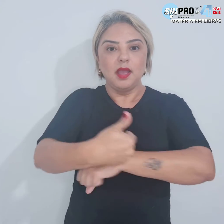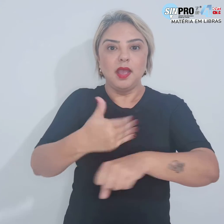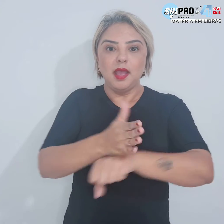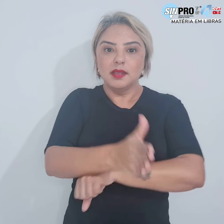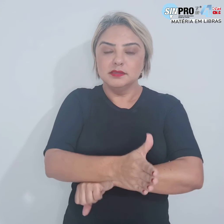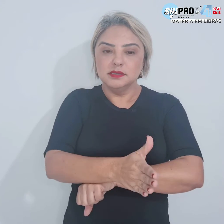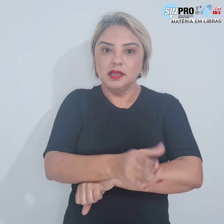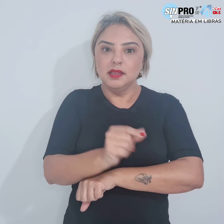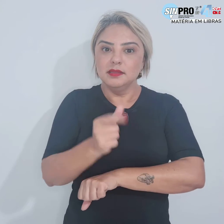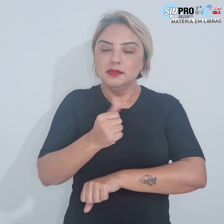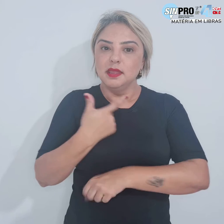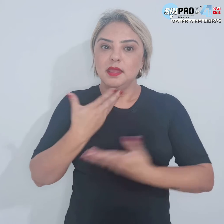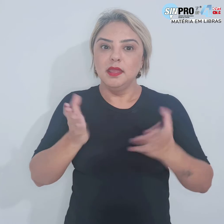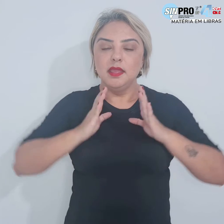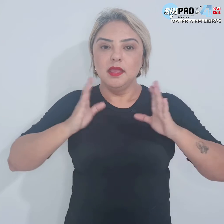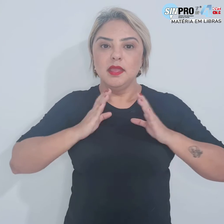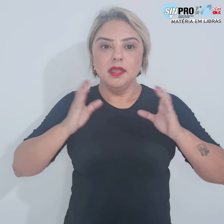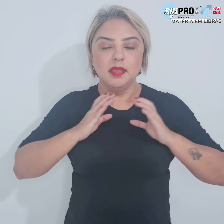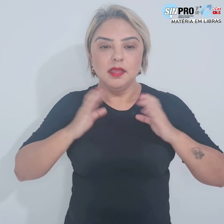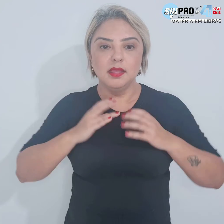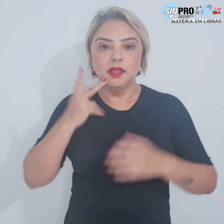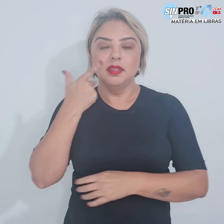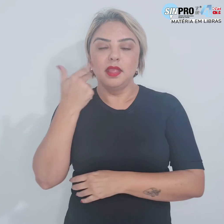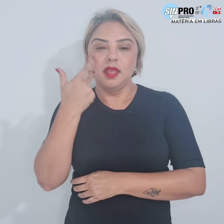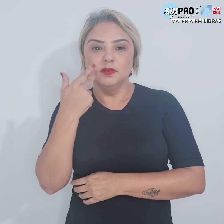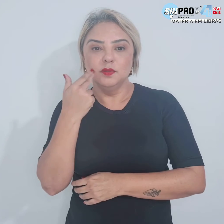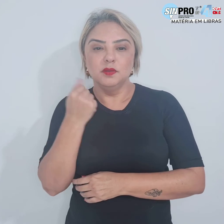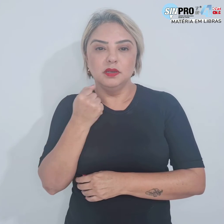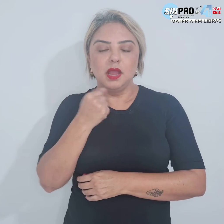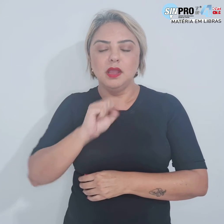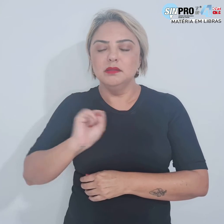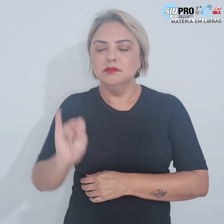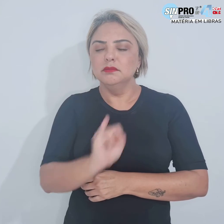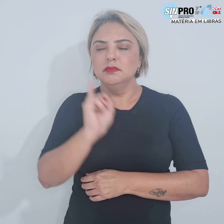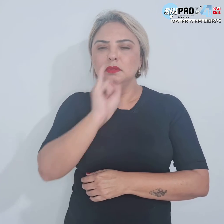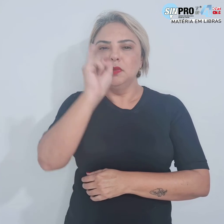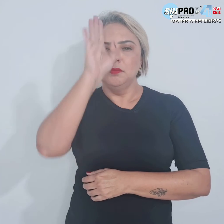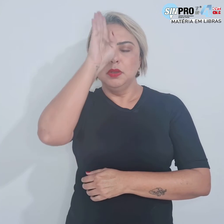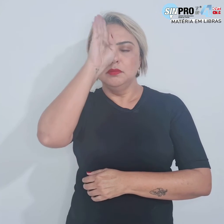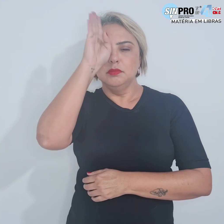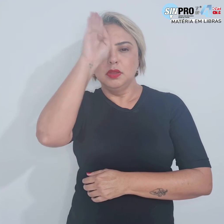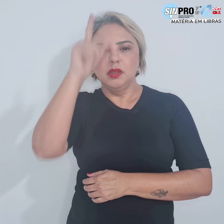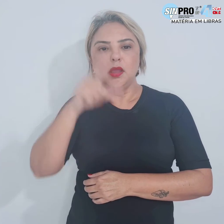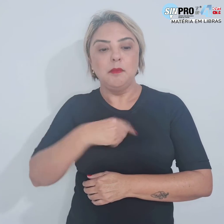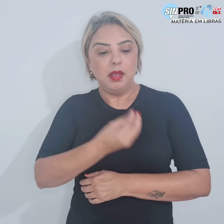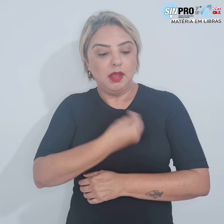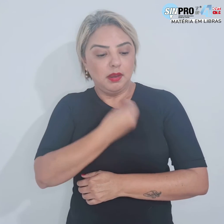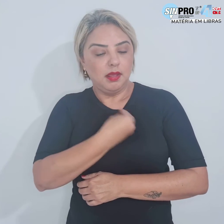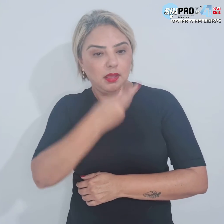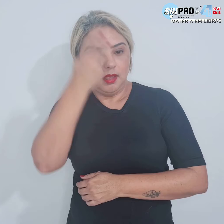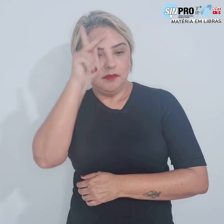da riqueza de um dos recursos naturais essenciais para a existência de todos os seres